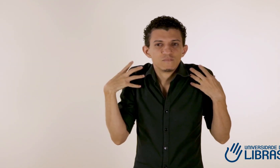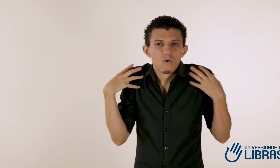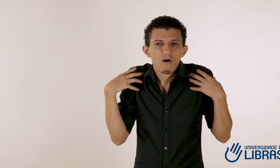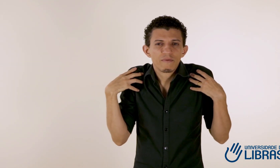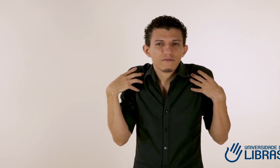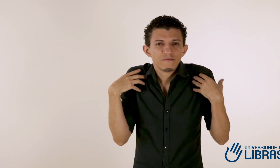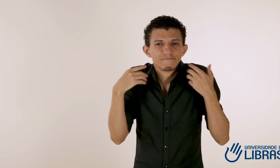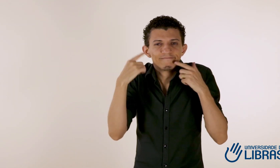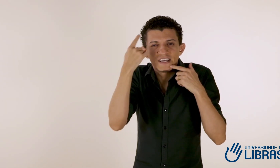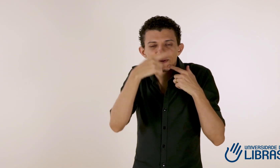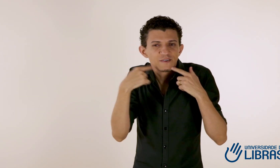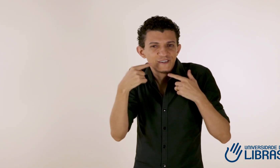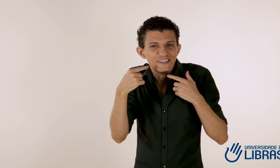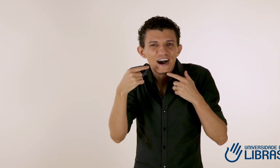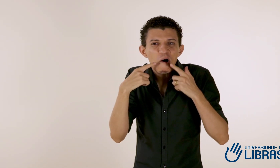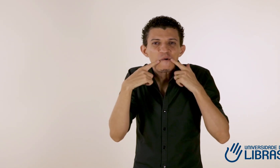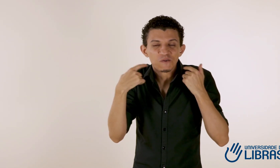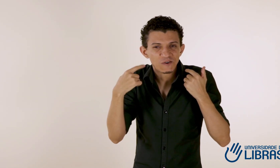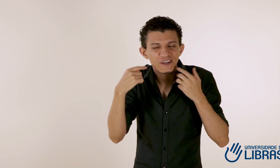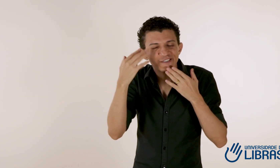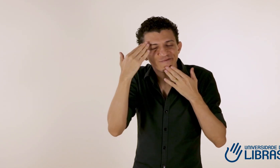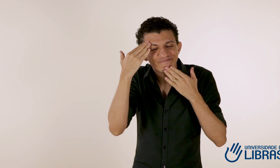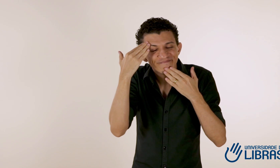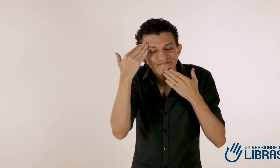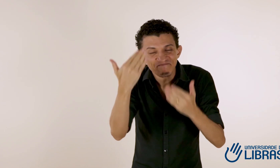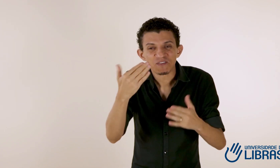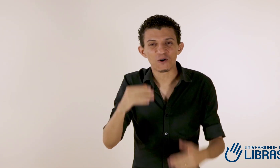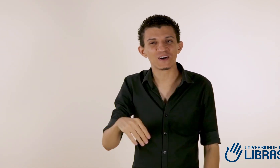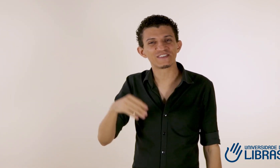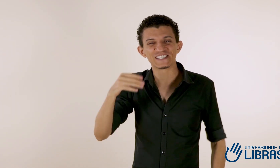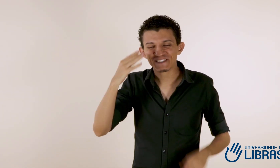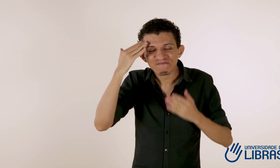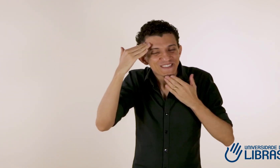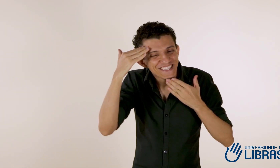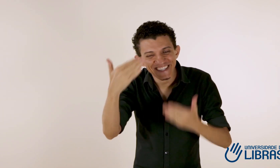Do ombro, da expressão facial, do sorriso. Ou às vezes,